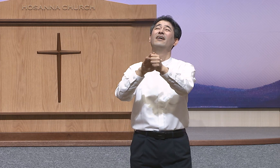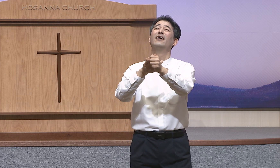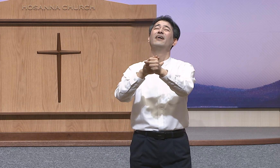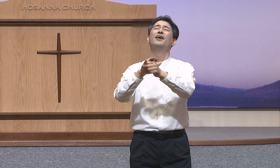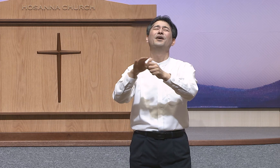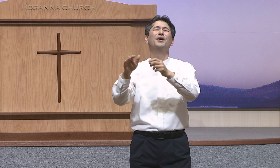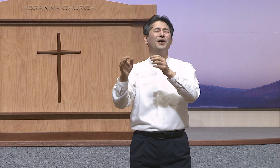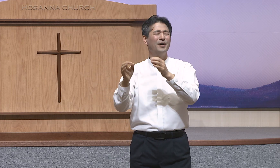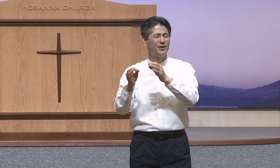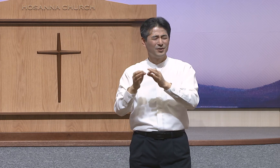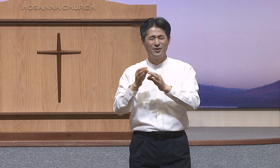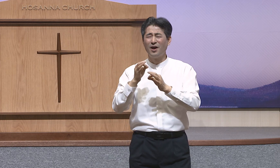사랑,